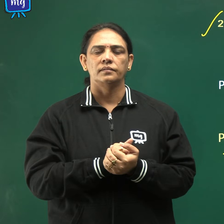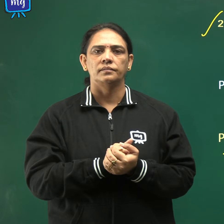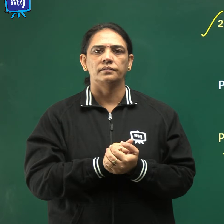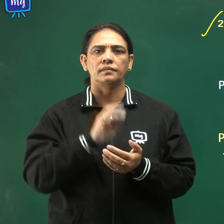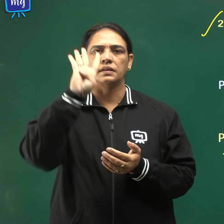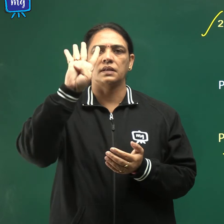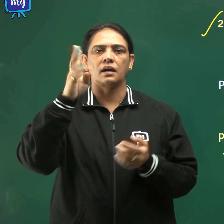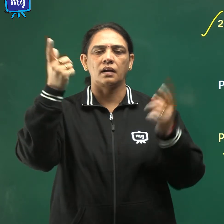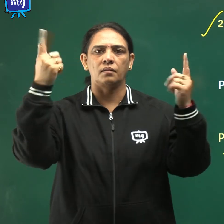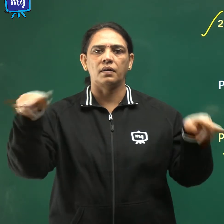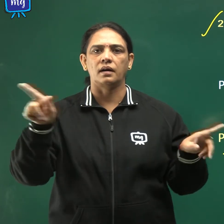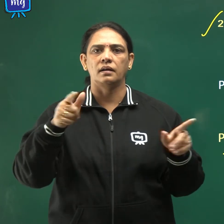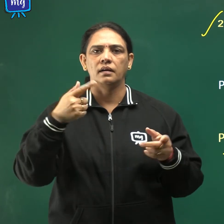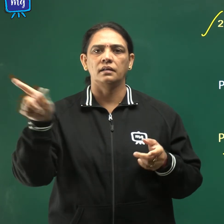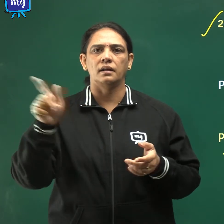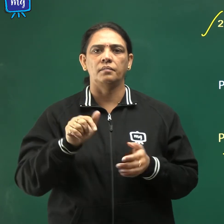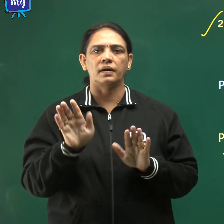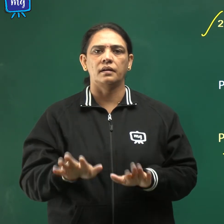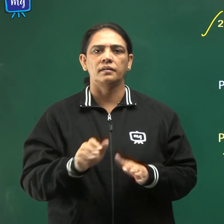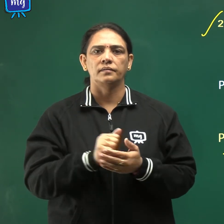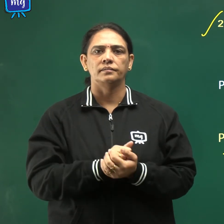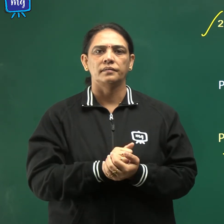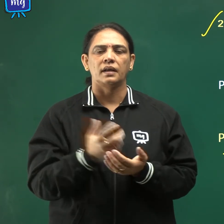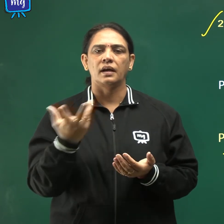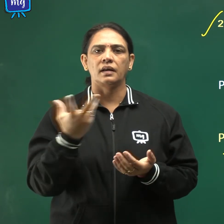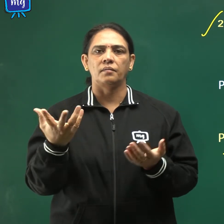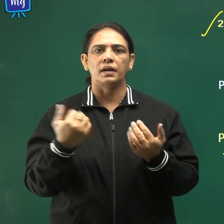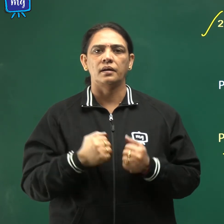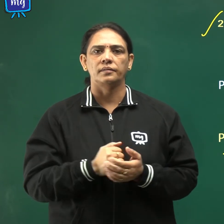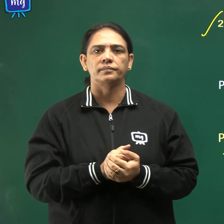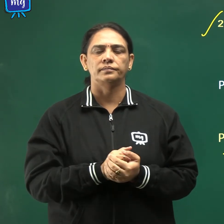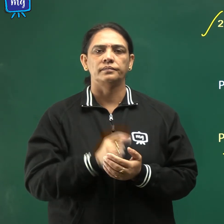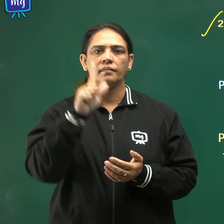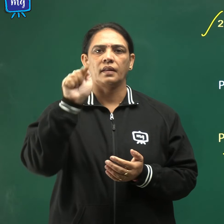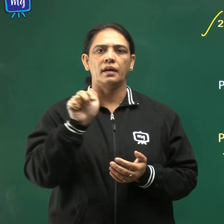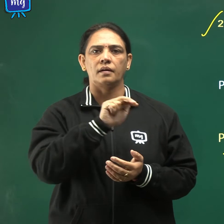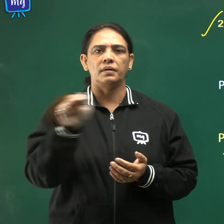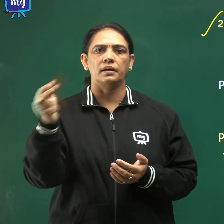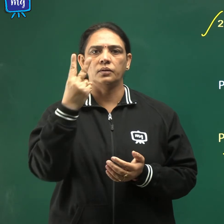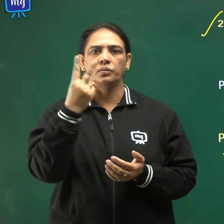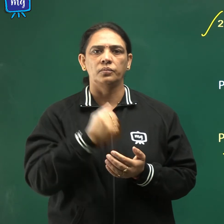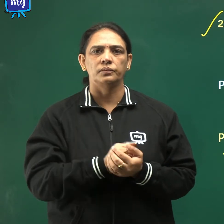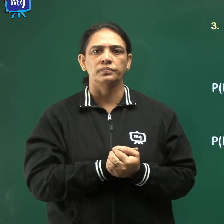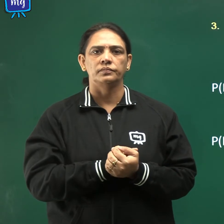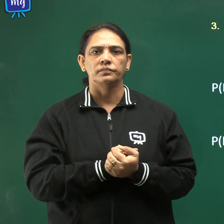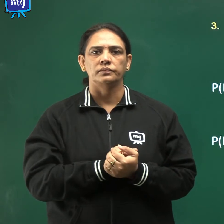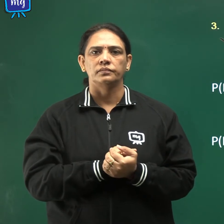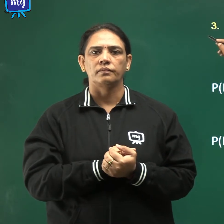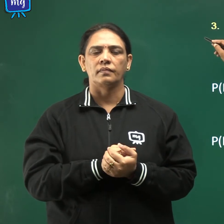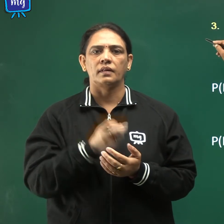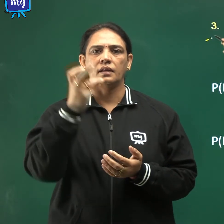84 का भाग लेंगे को क्या मिला कि एक बटे दो है